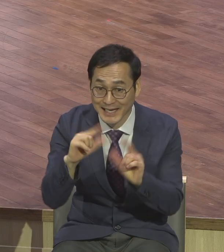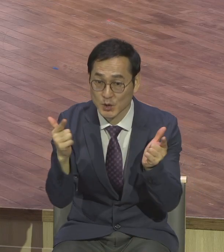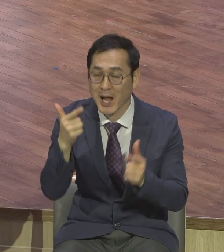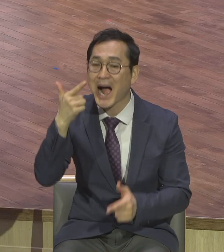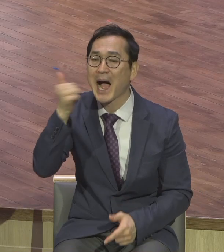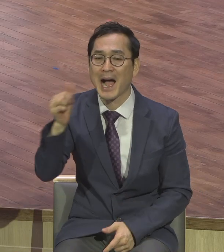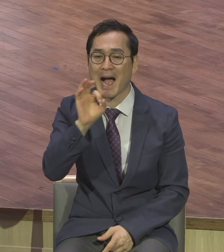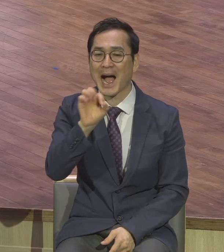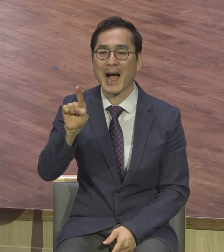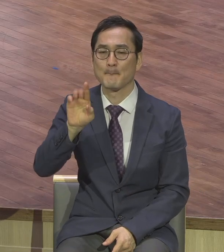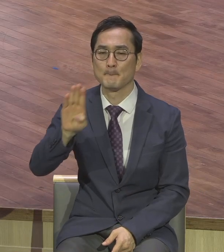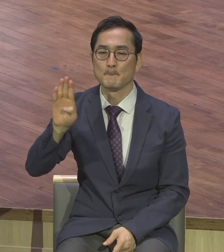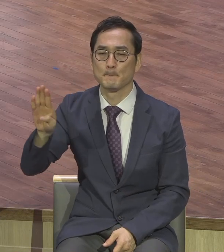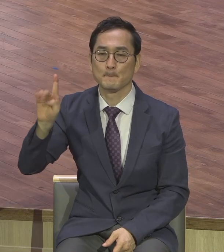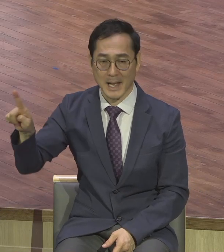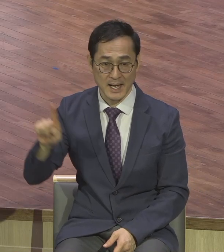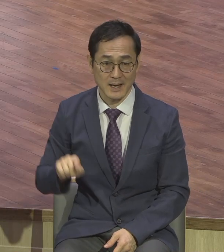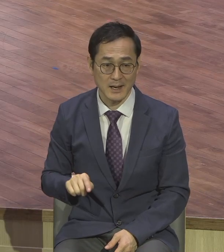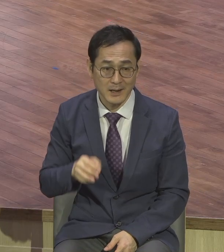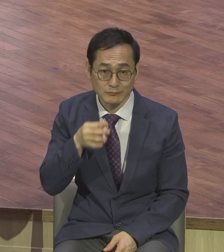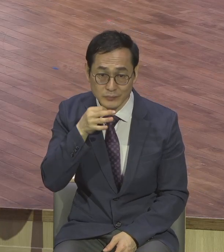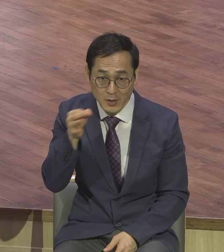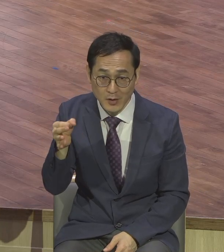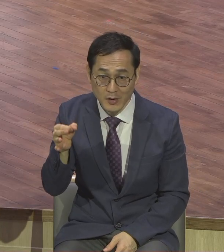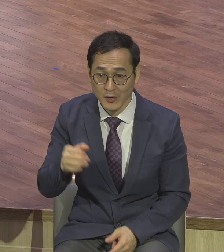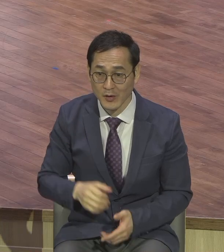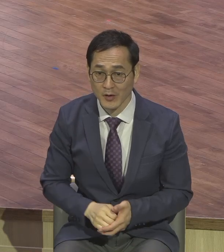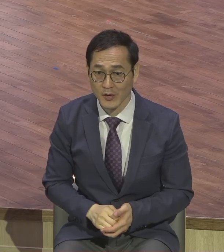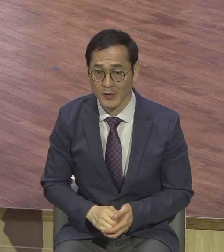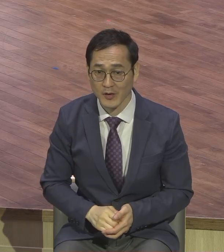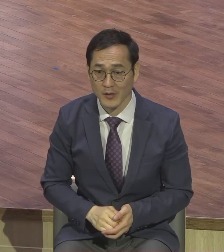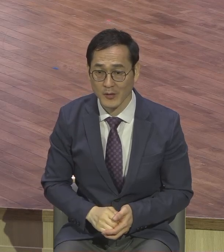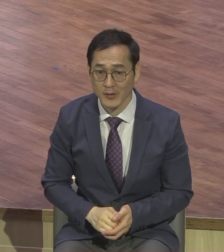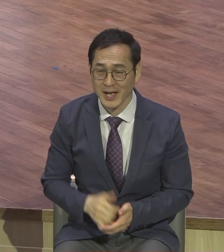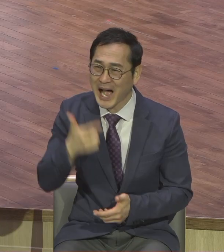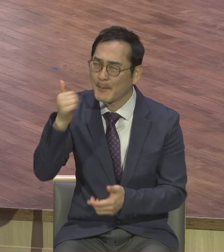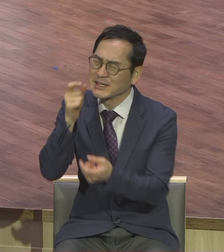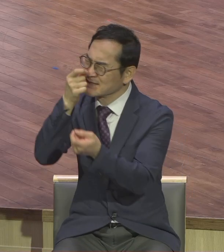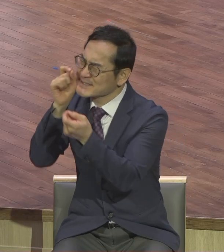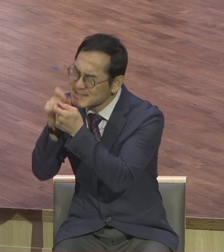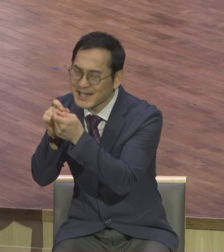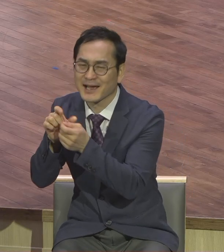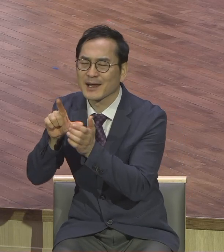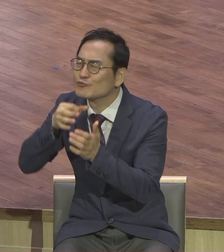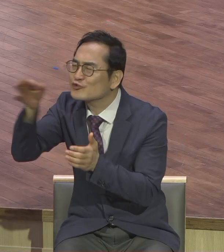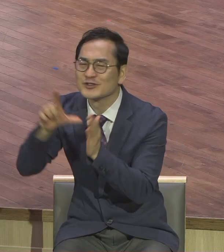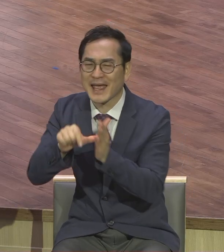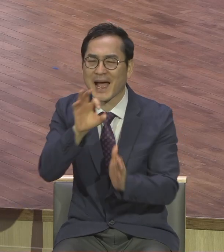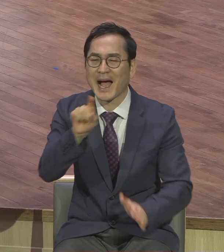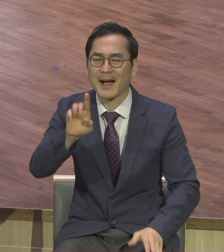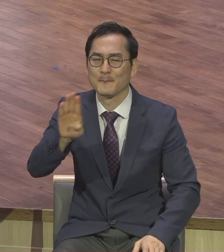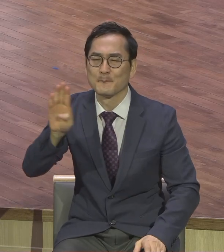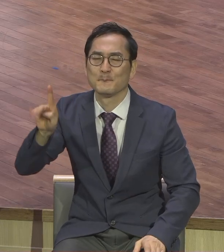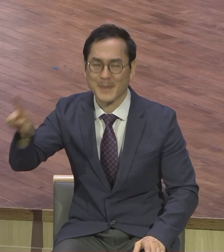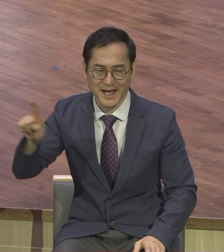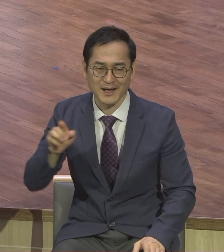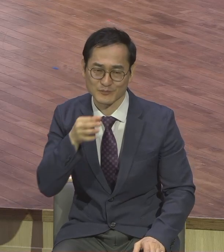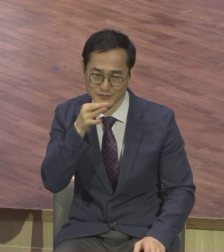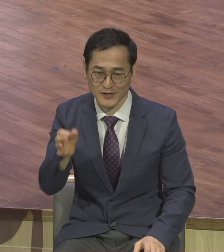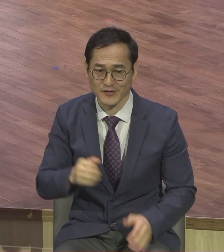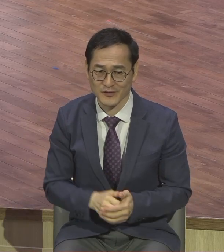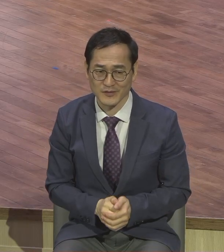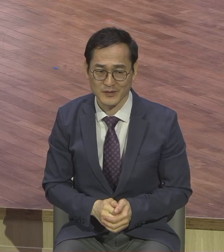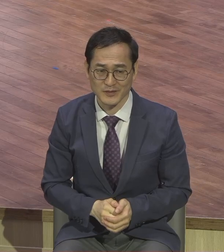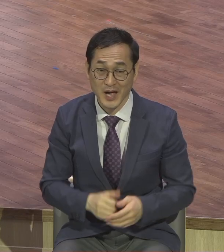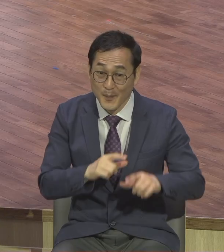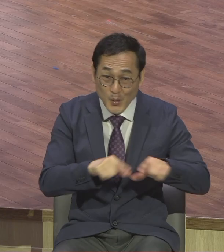영어로 father. 이게 아니고 daddy입니다. daddy. 그거는 친자식만 할 수 있는 말이지,